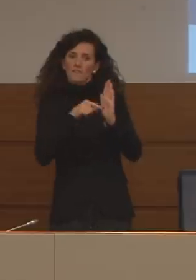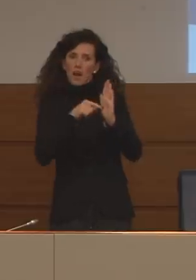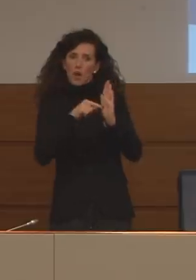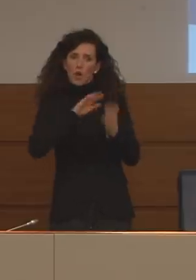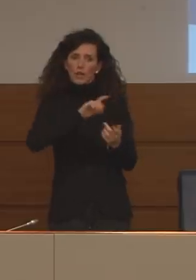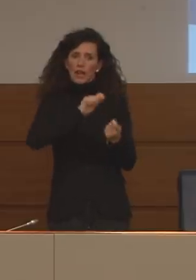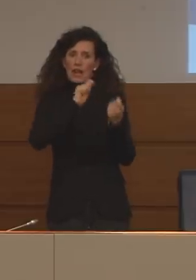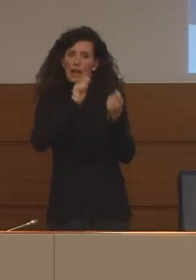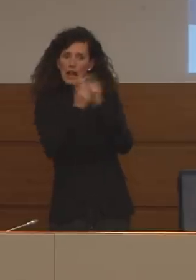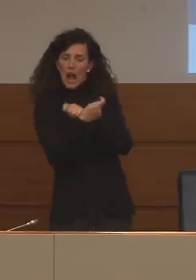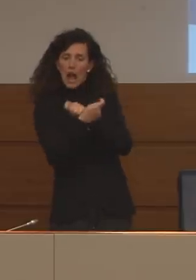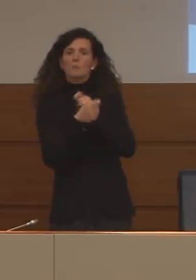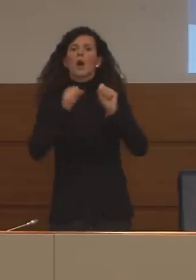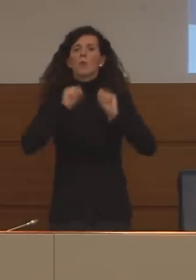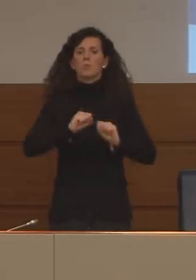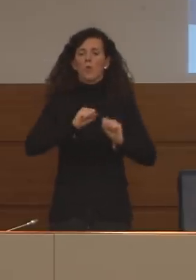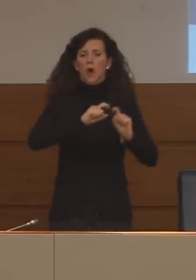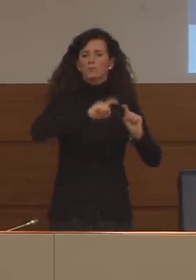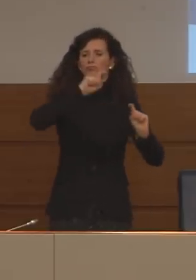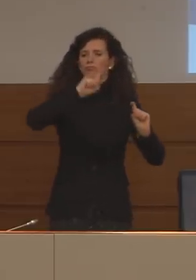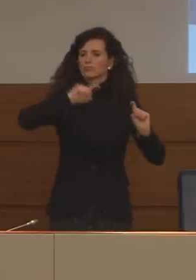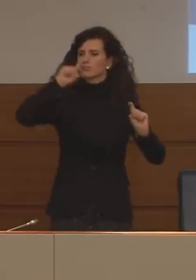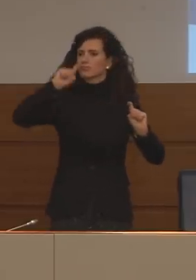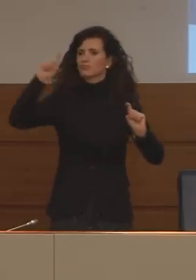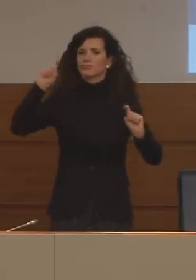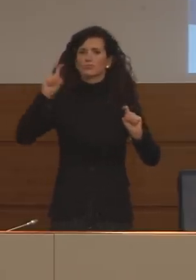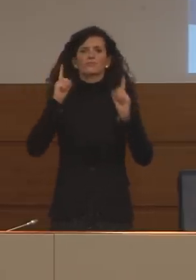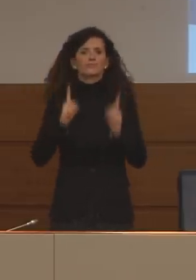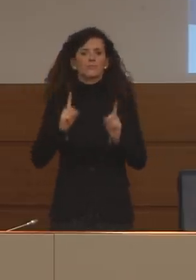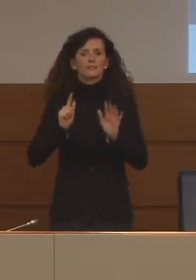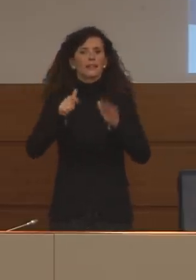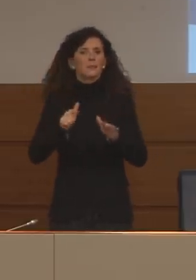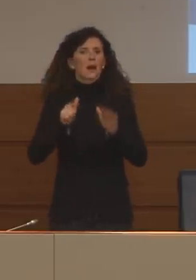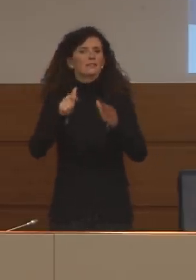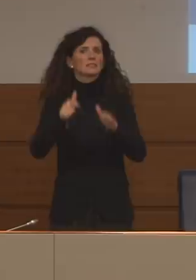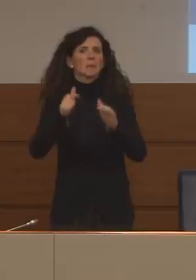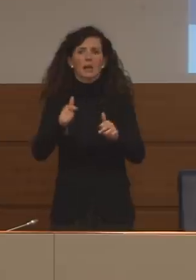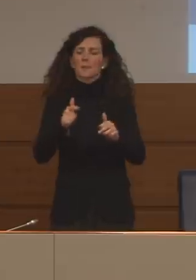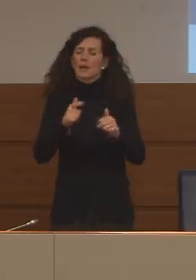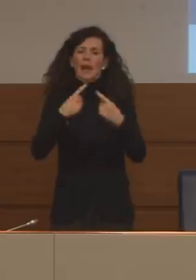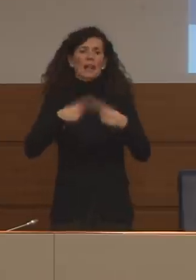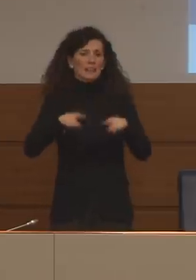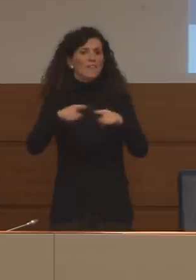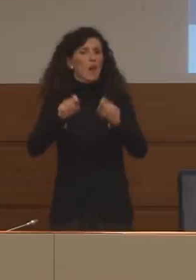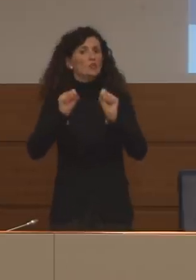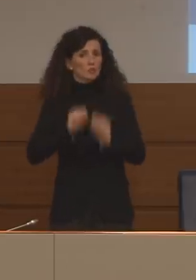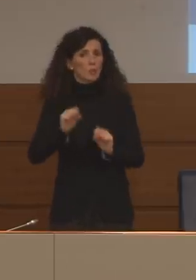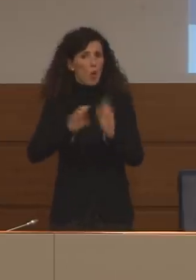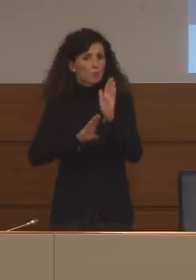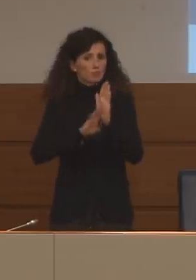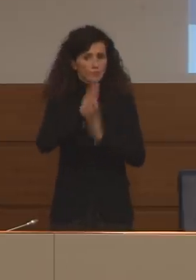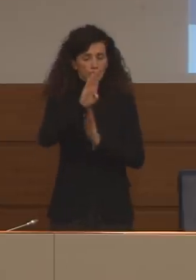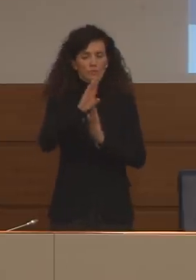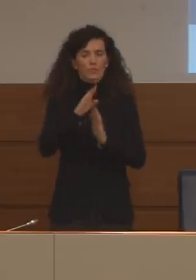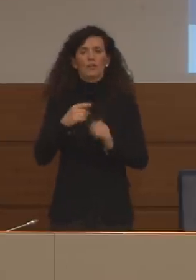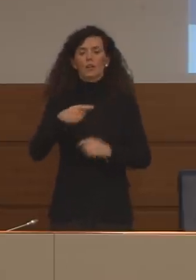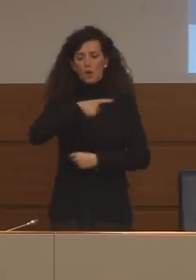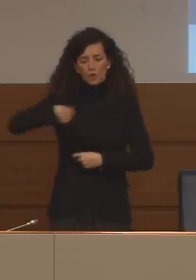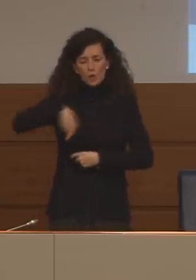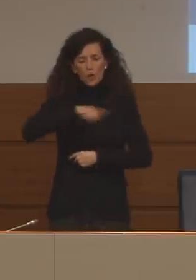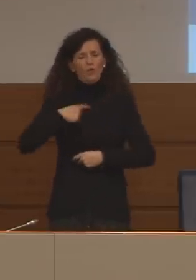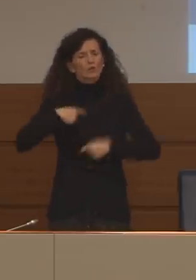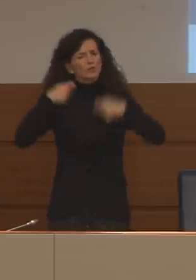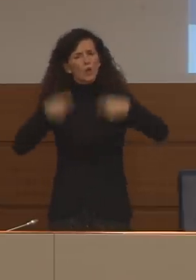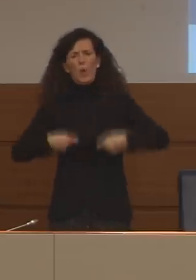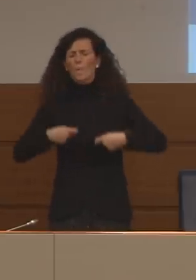picchi diverse fasi a diverse settimane la scommessa che noi dobbiamo che stiamo facendo la